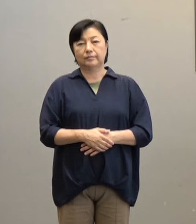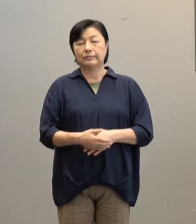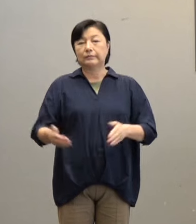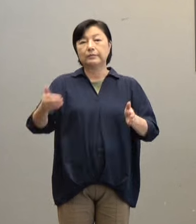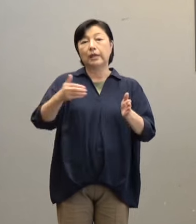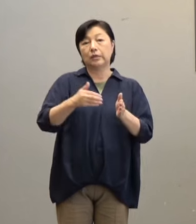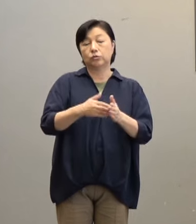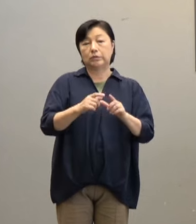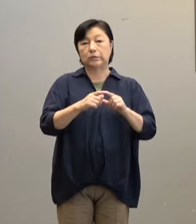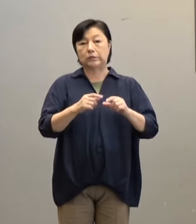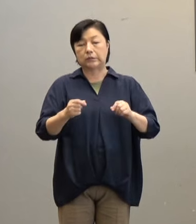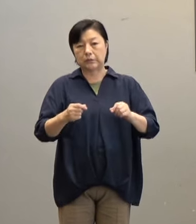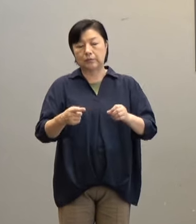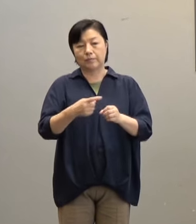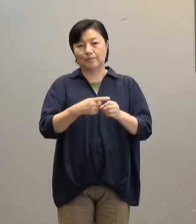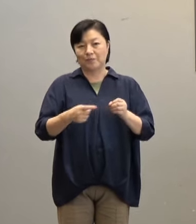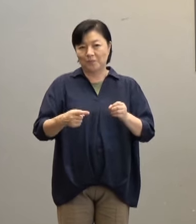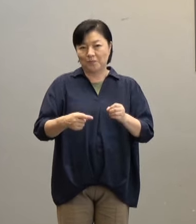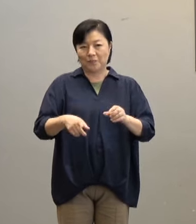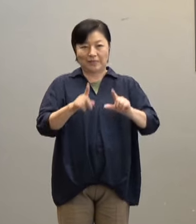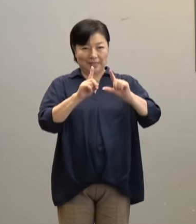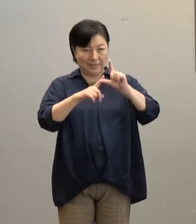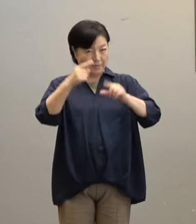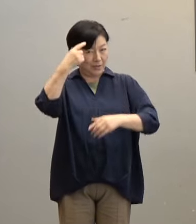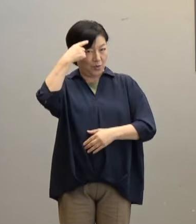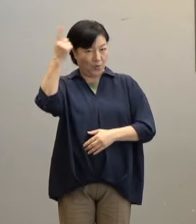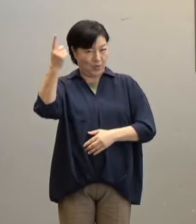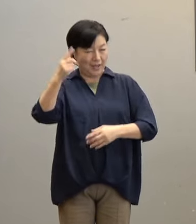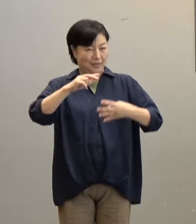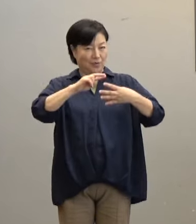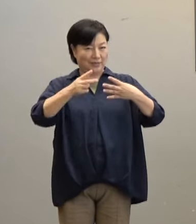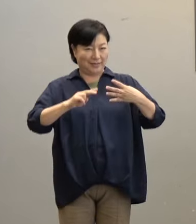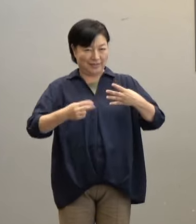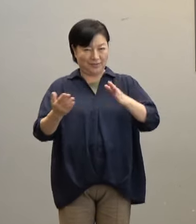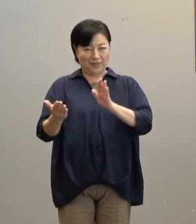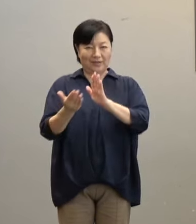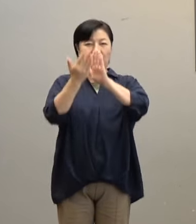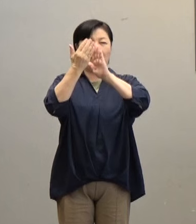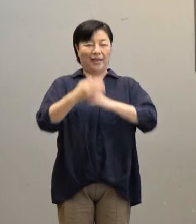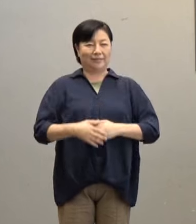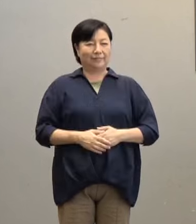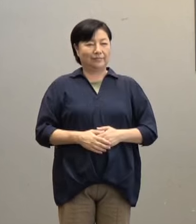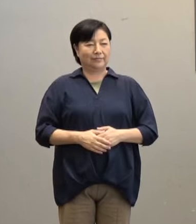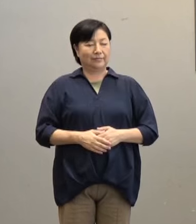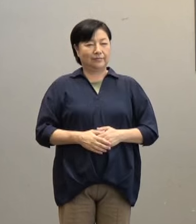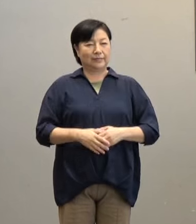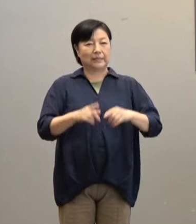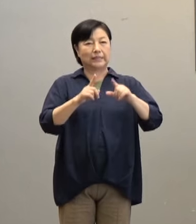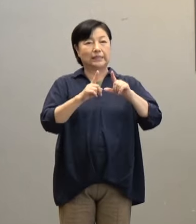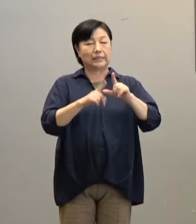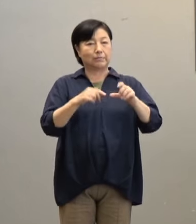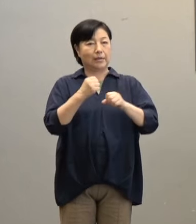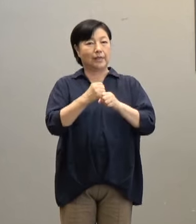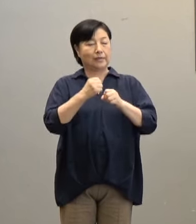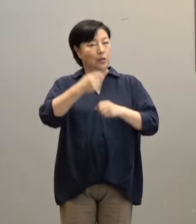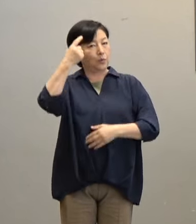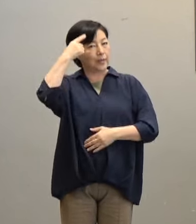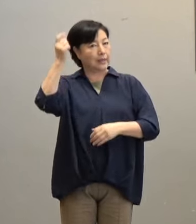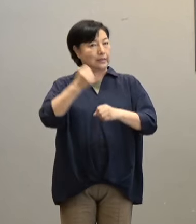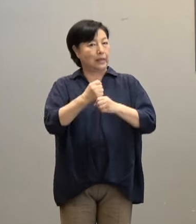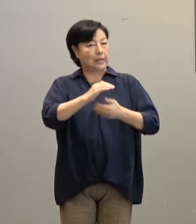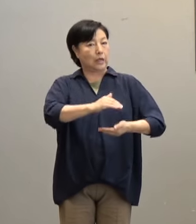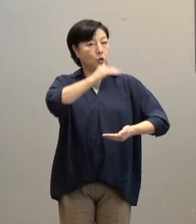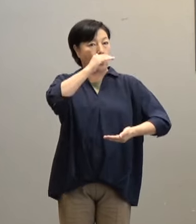最後に日本一の千葉の梨シーズン到来についてお話をいたします。千葉県産の梨、生産